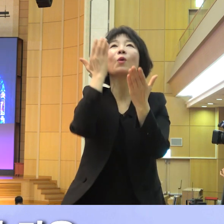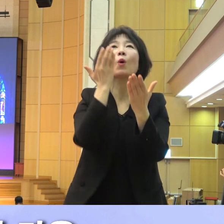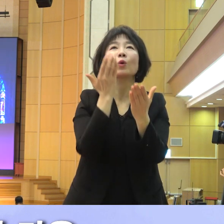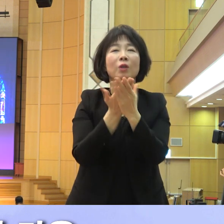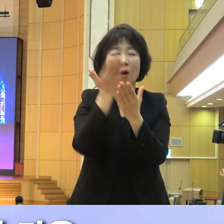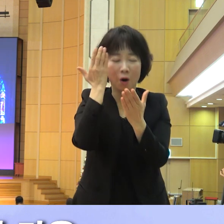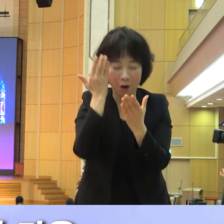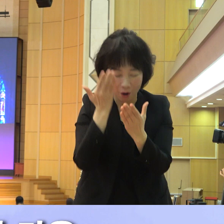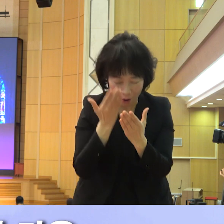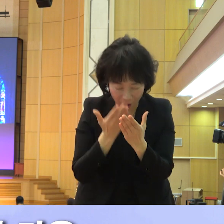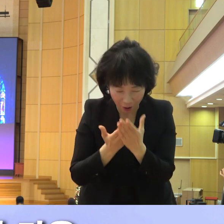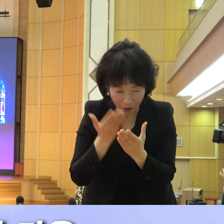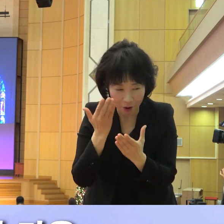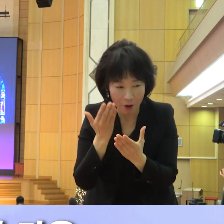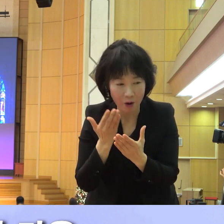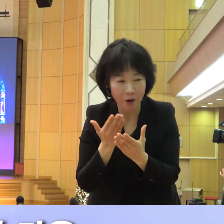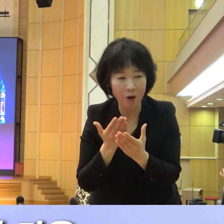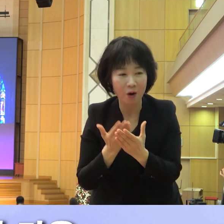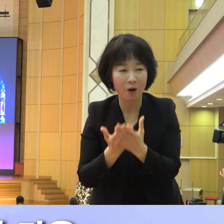축복하소서.